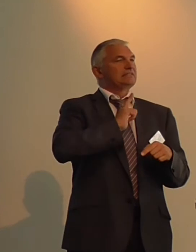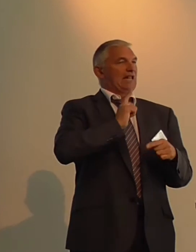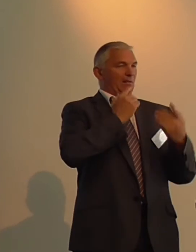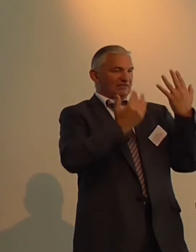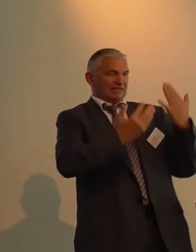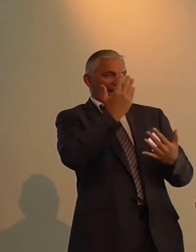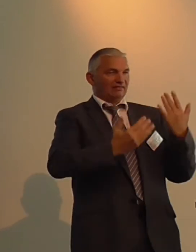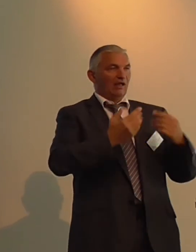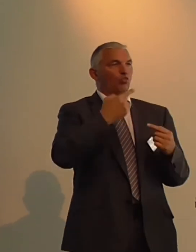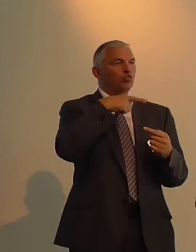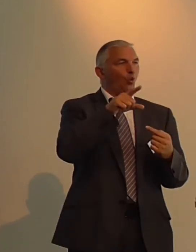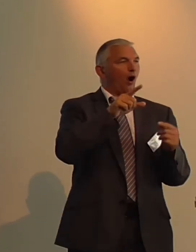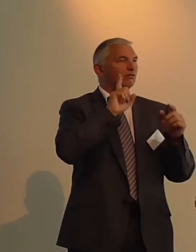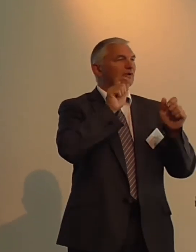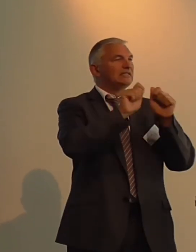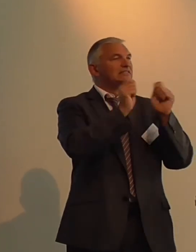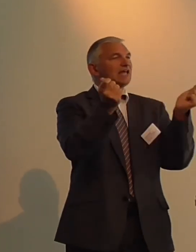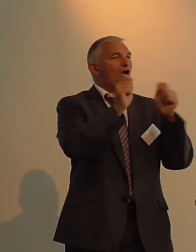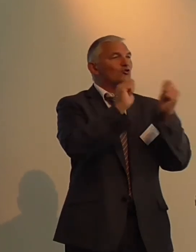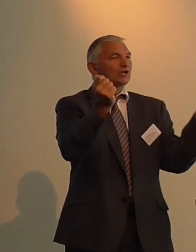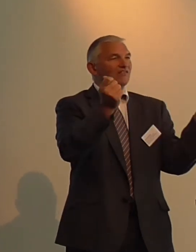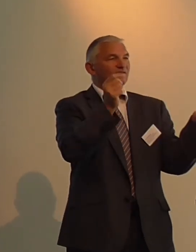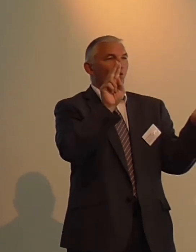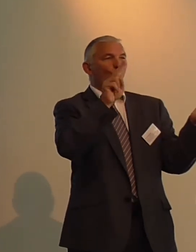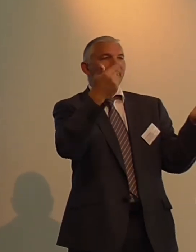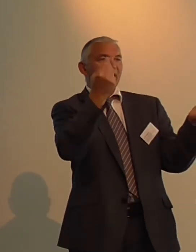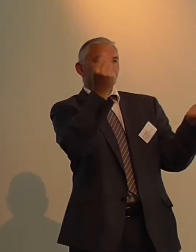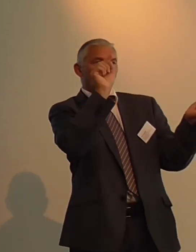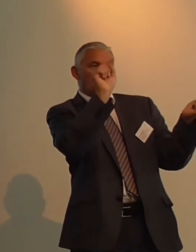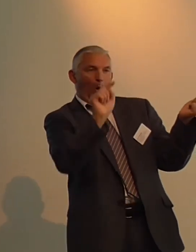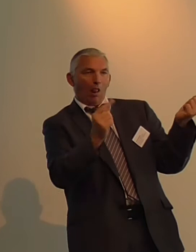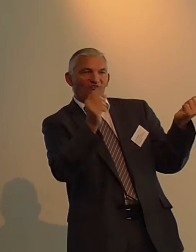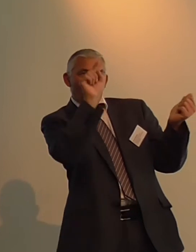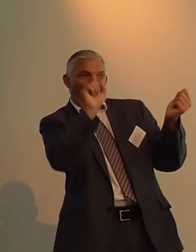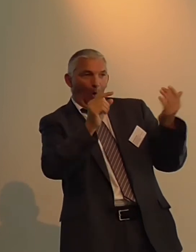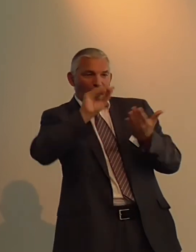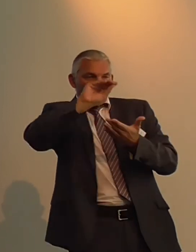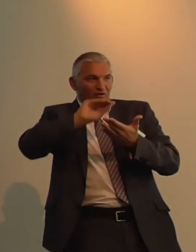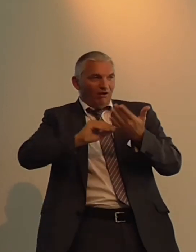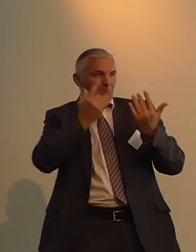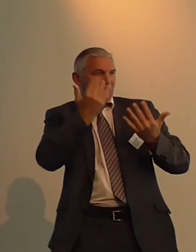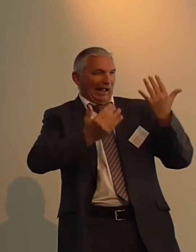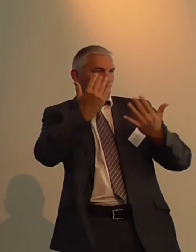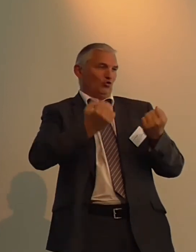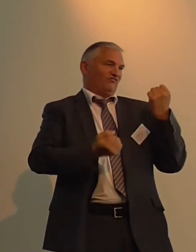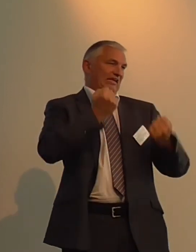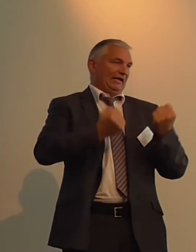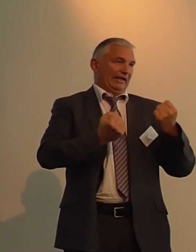Thema Untertitelquote und wo ich aber auch durch die Zeitschriften, also durch das Symbol Untertitel,